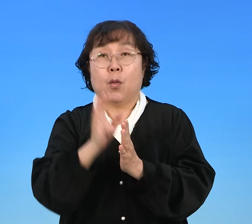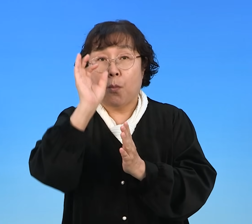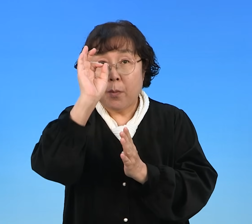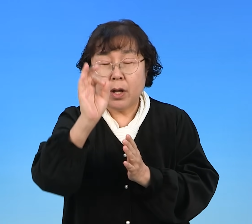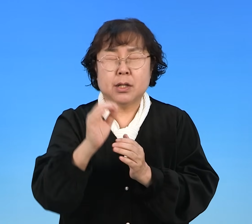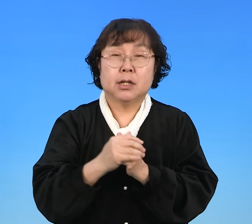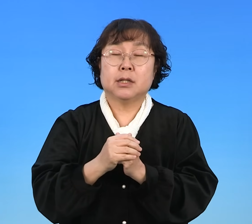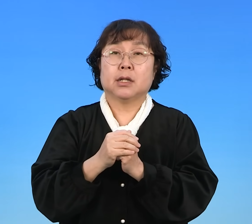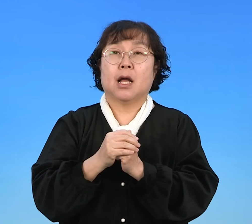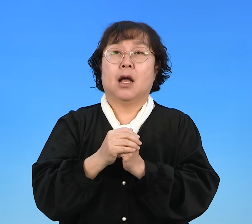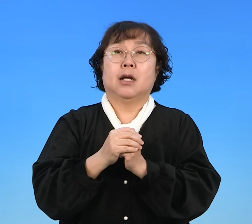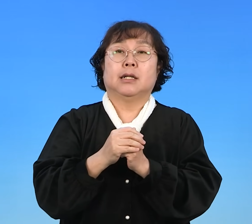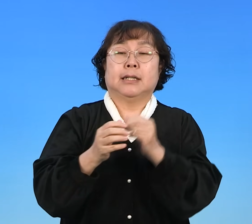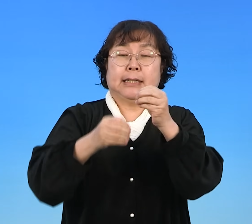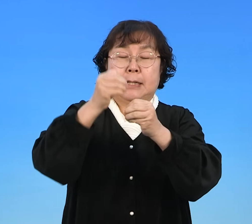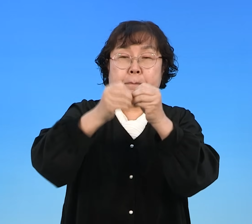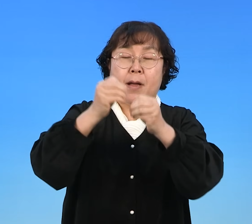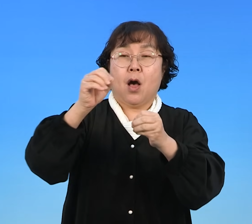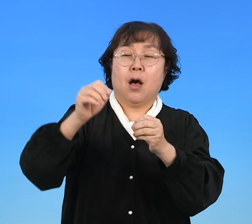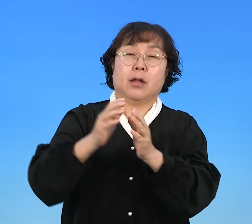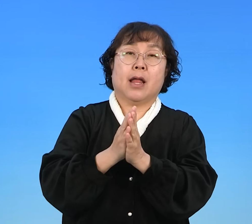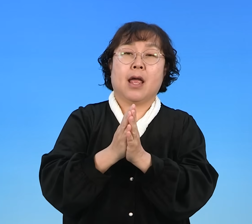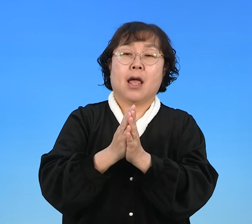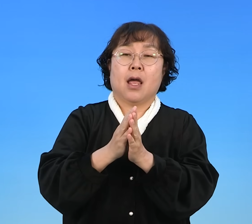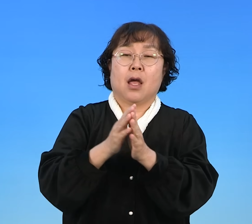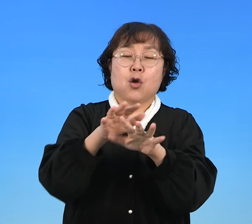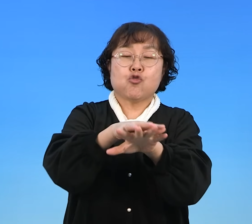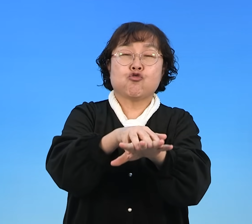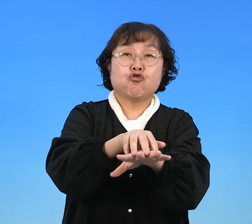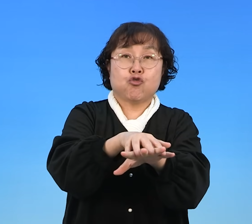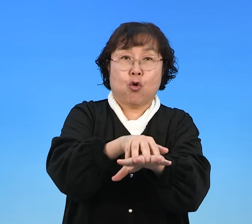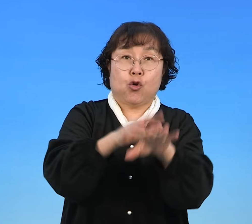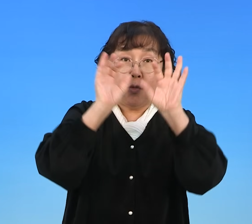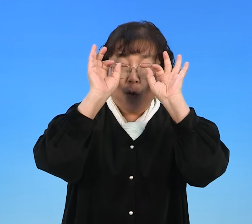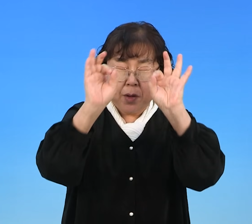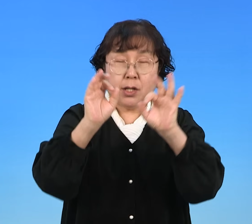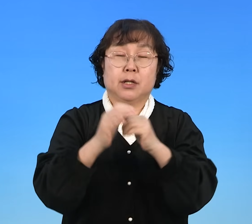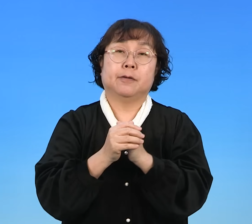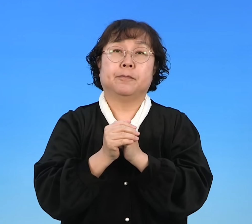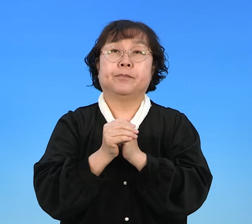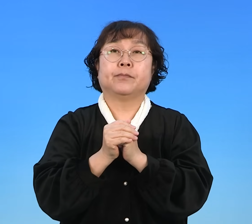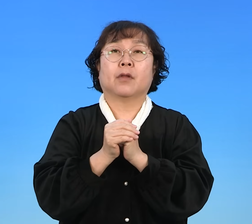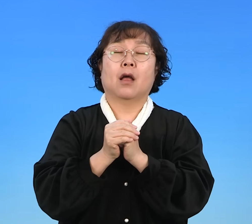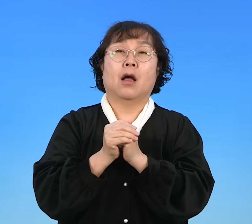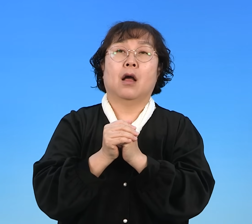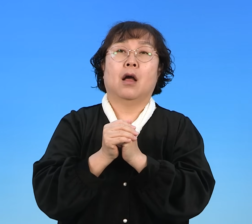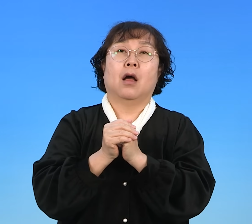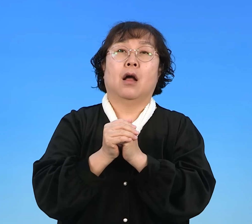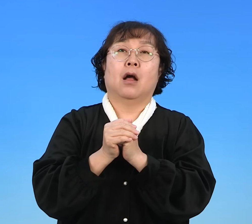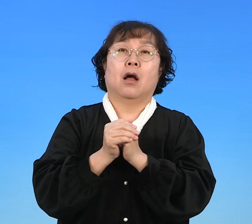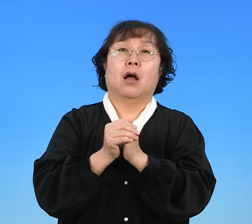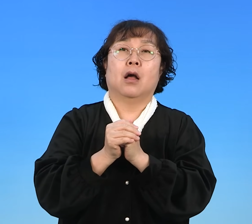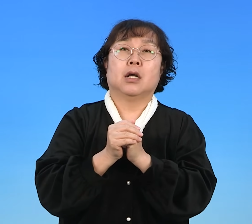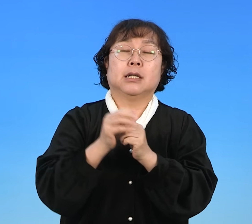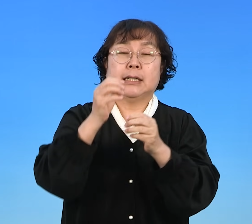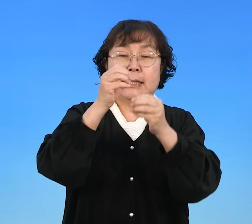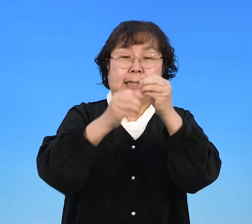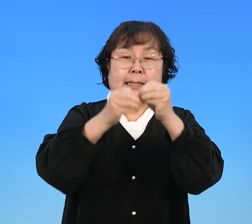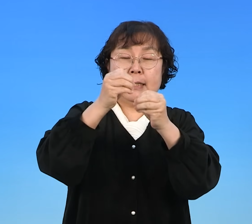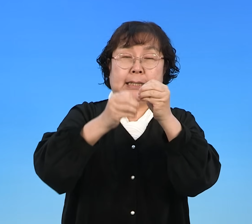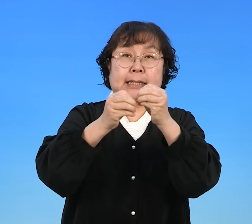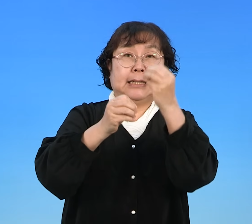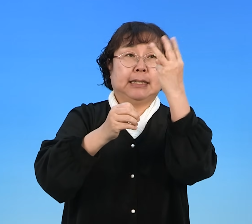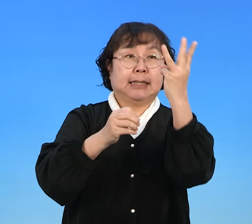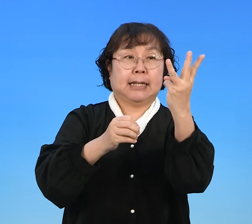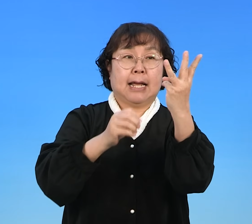시편 147편의 구조가 그렇습니다. 이 시편 147편의 구조를 보면은 이